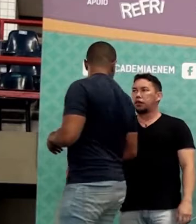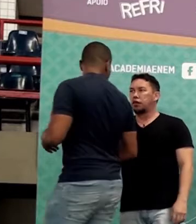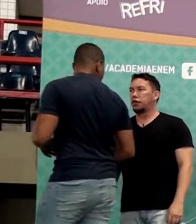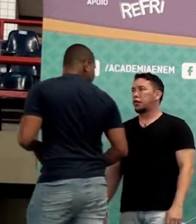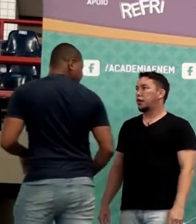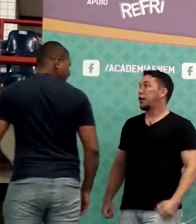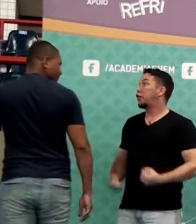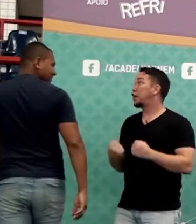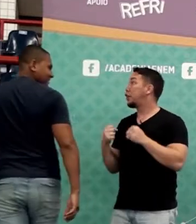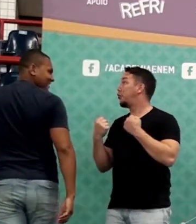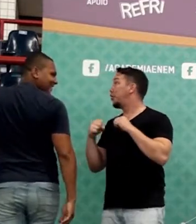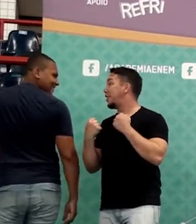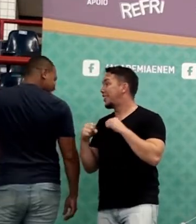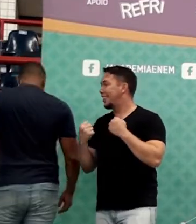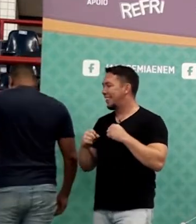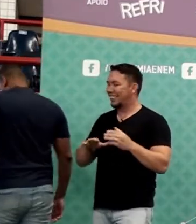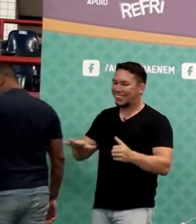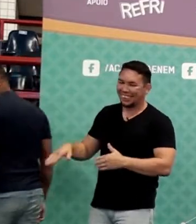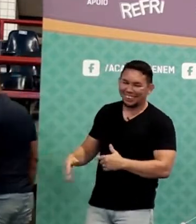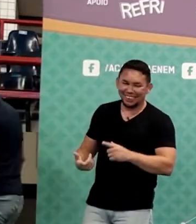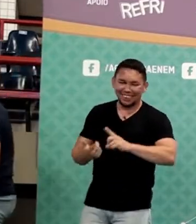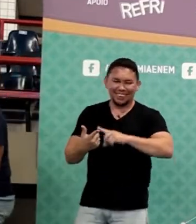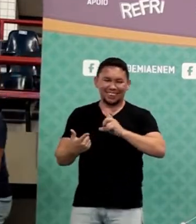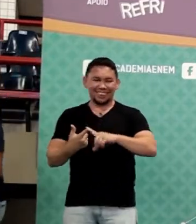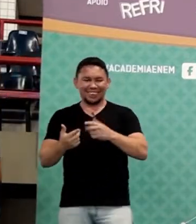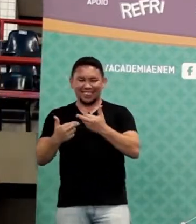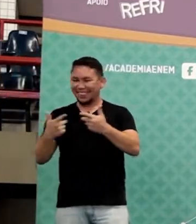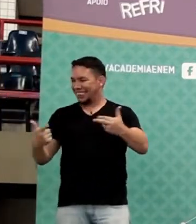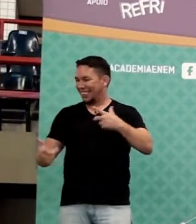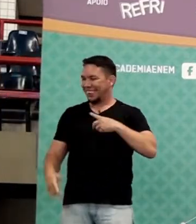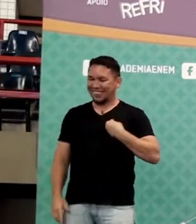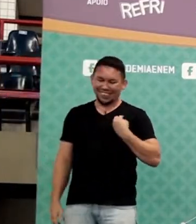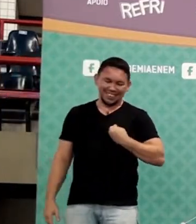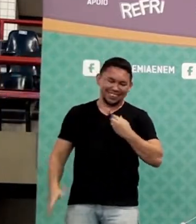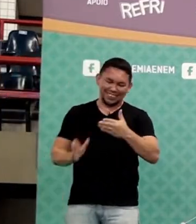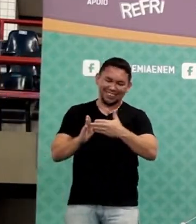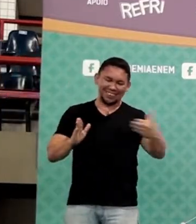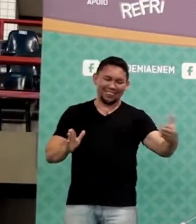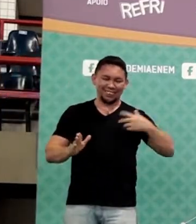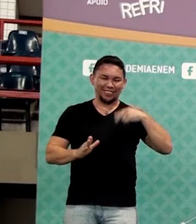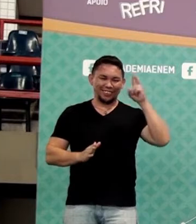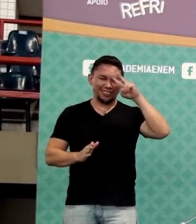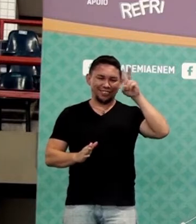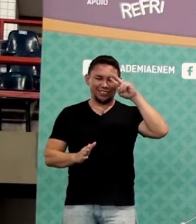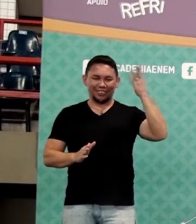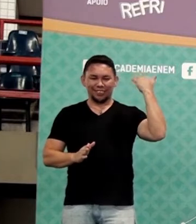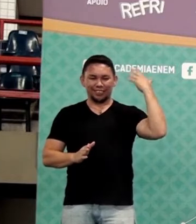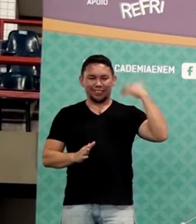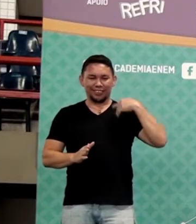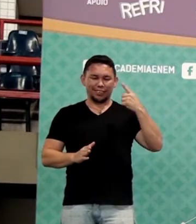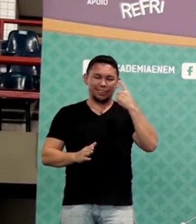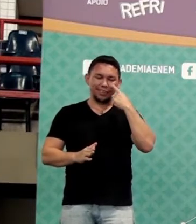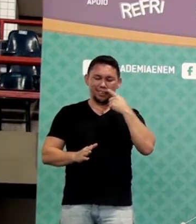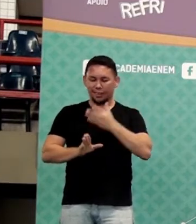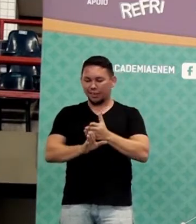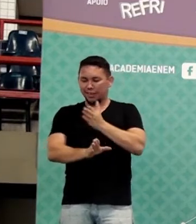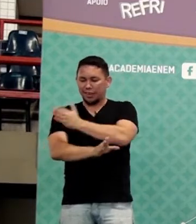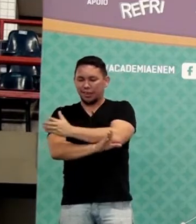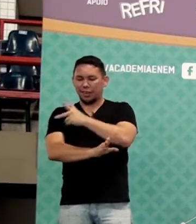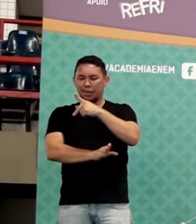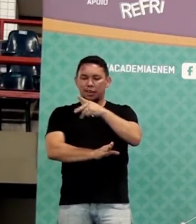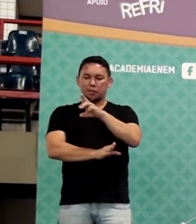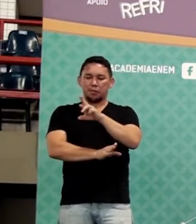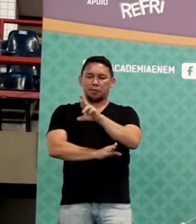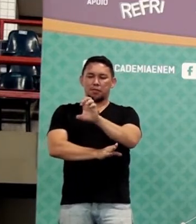análise de como esses movimentos aconteceram ao longo da história, desde a pré-história